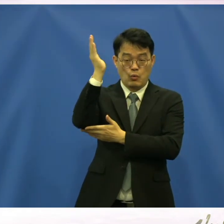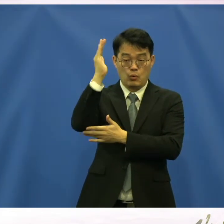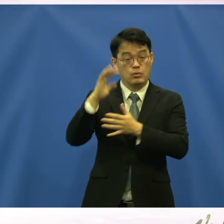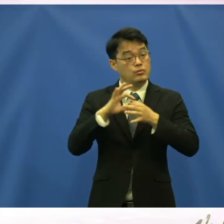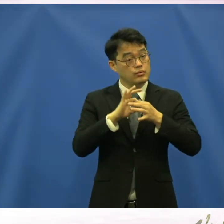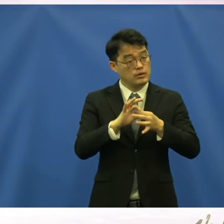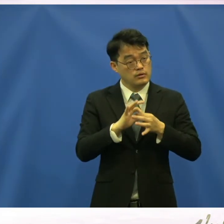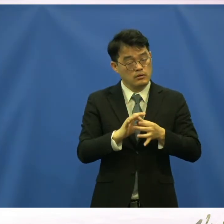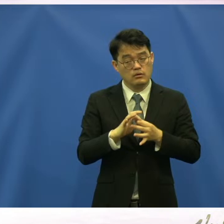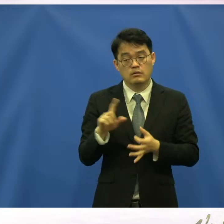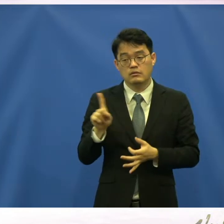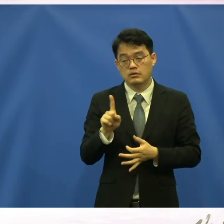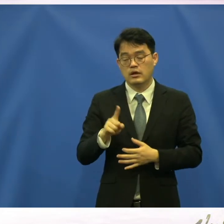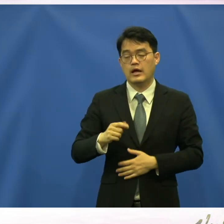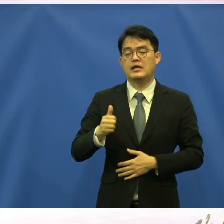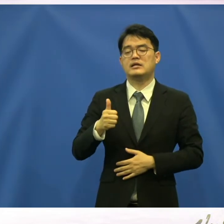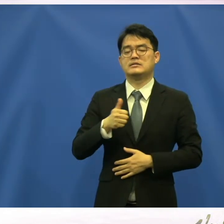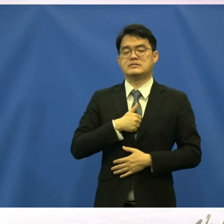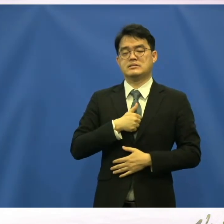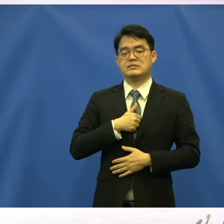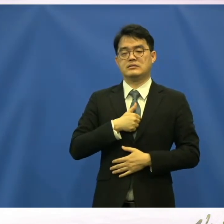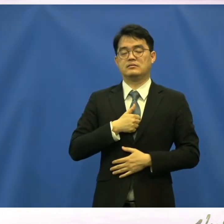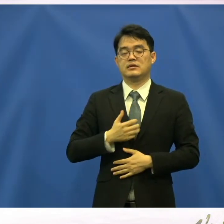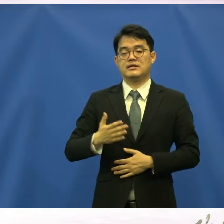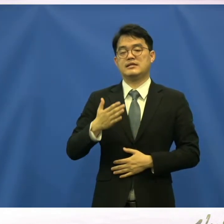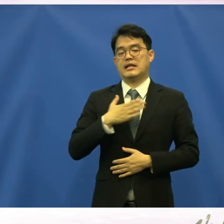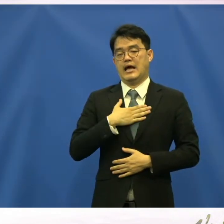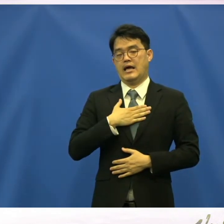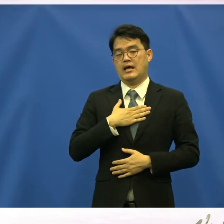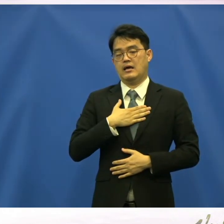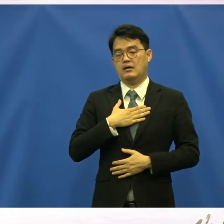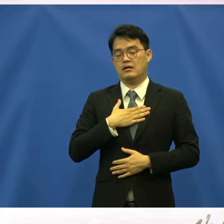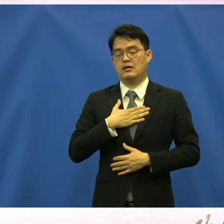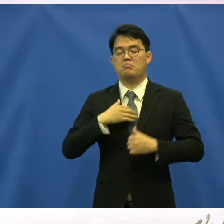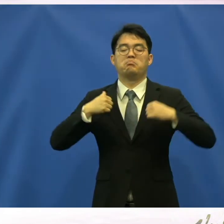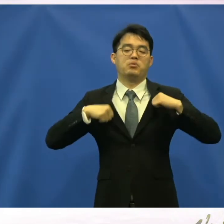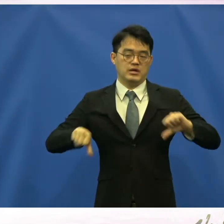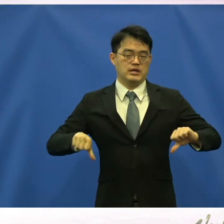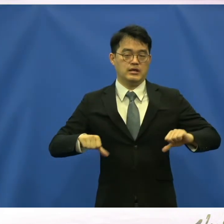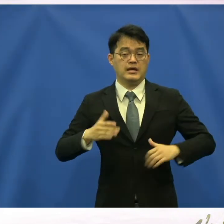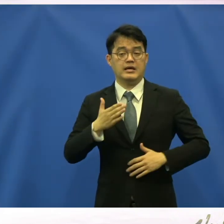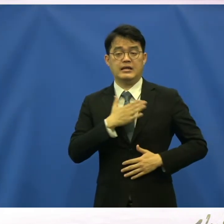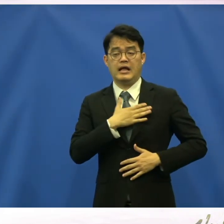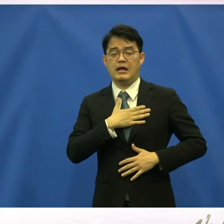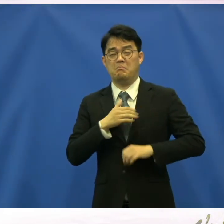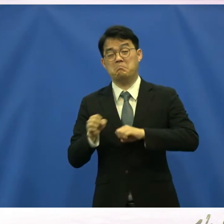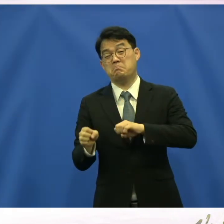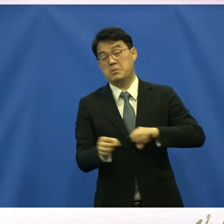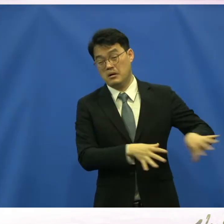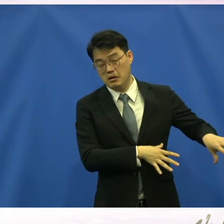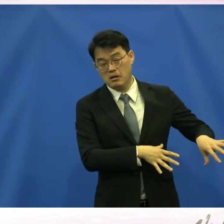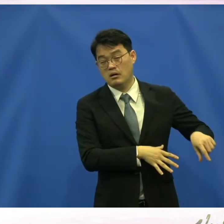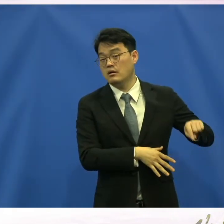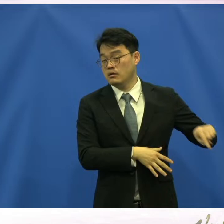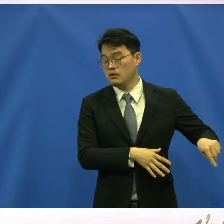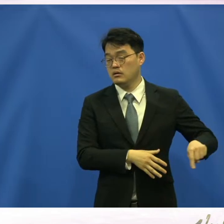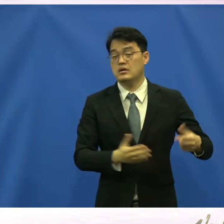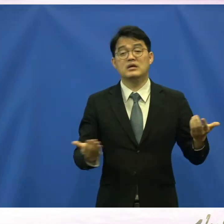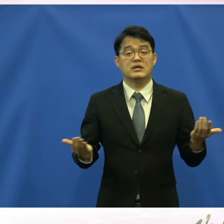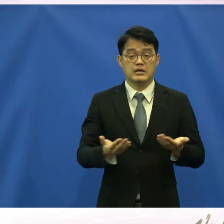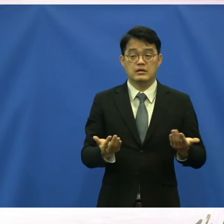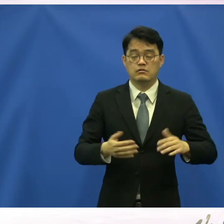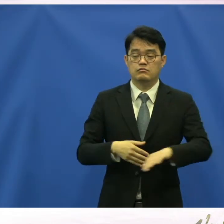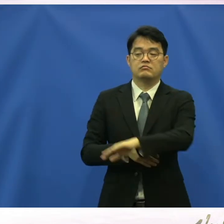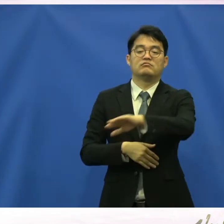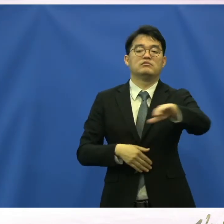중심이 그리스도 중심으로 바뀌는 것. 이게 일평생의 작업입니다. 일평생. 뭐